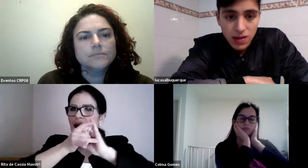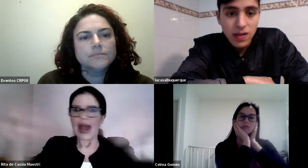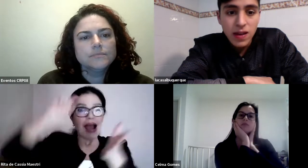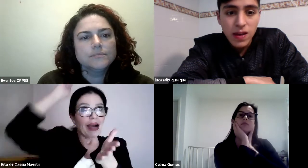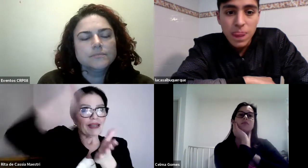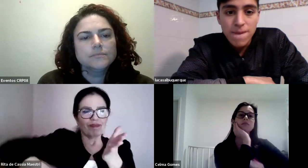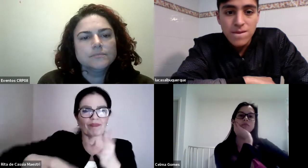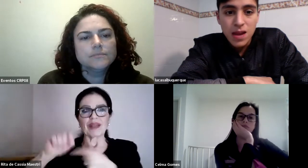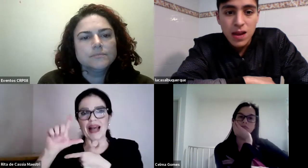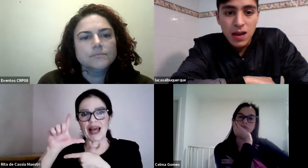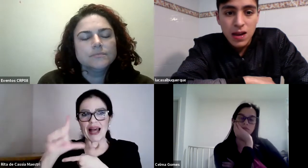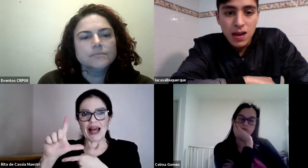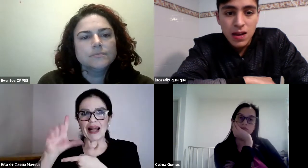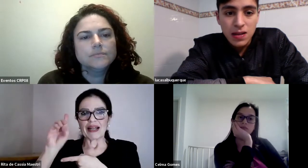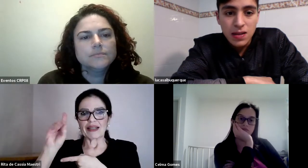defender, né?